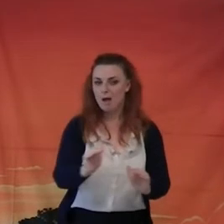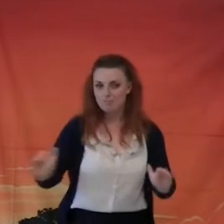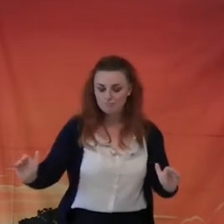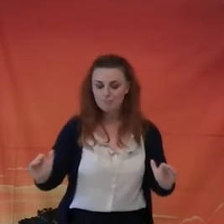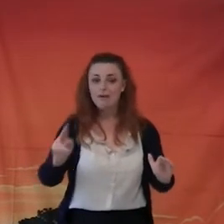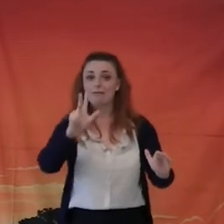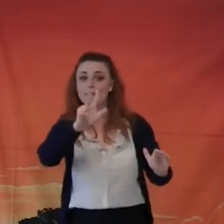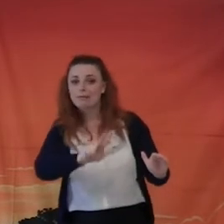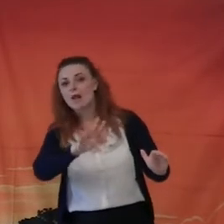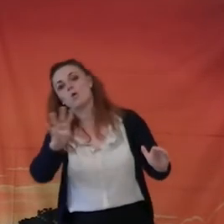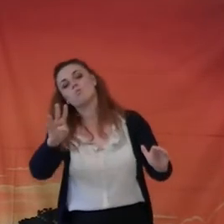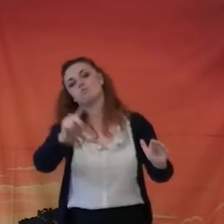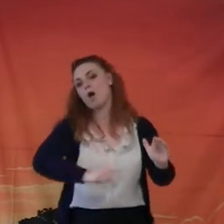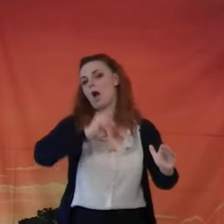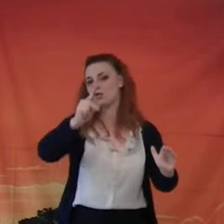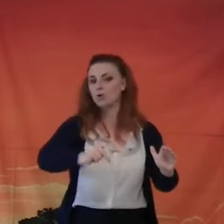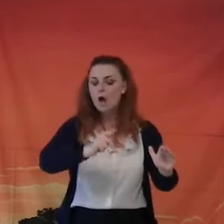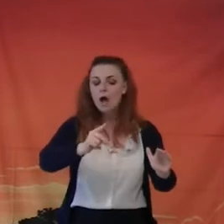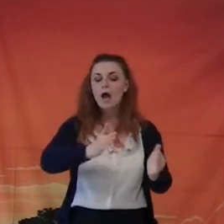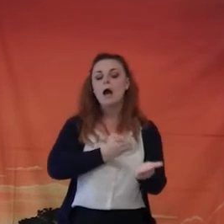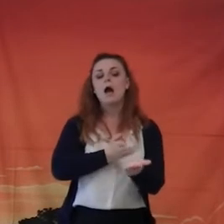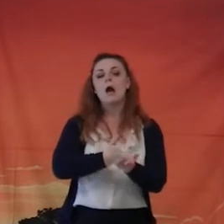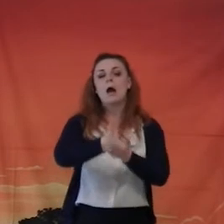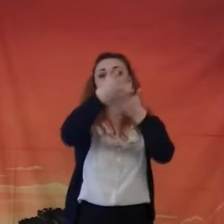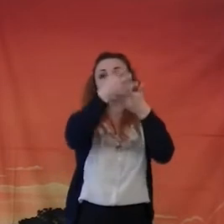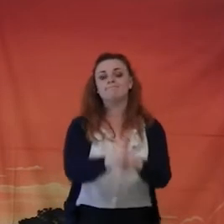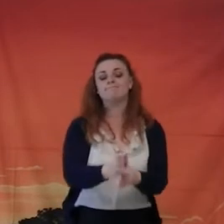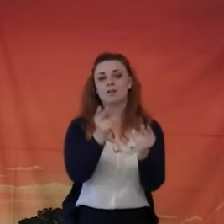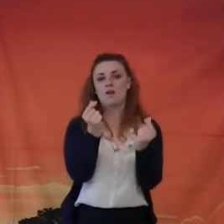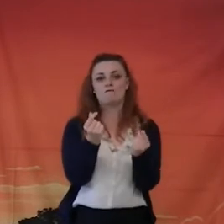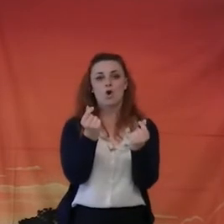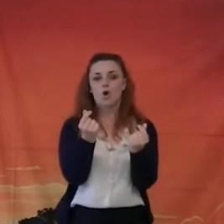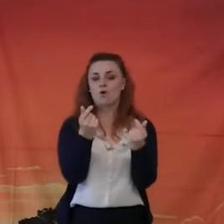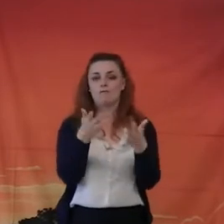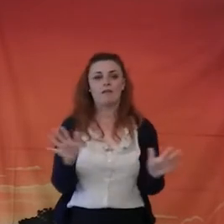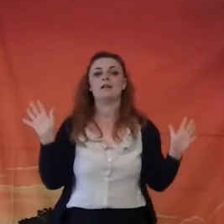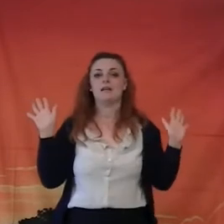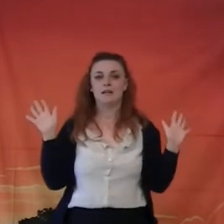4, perché poi i fondi sono finiti, non ci sono più arrivati.